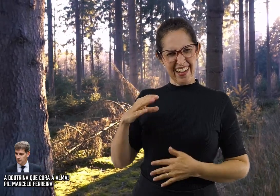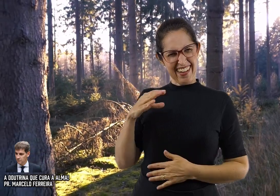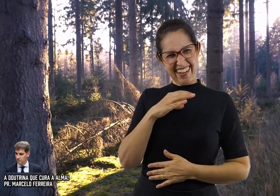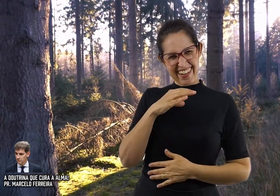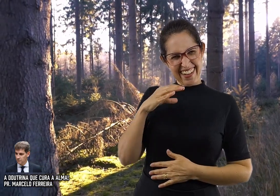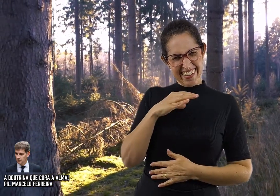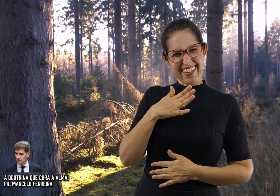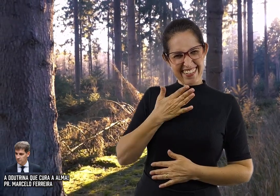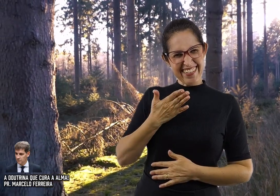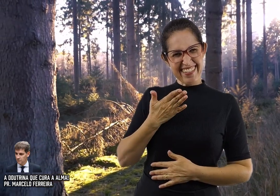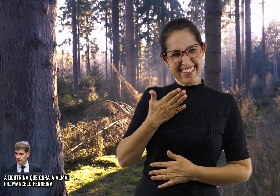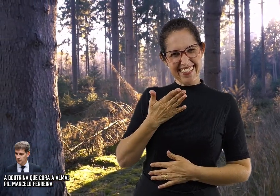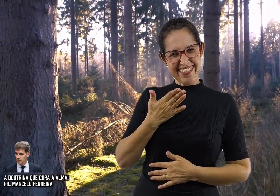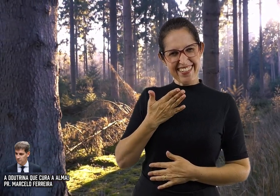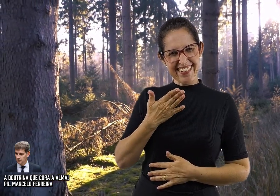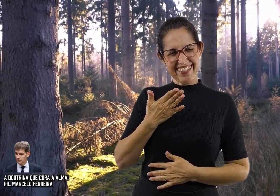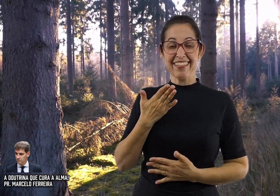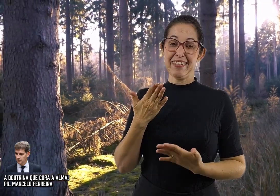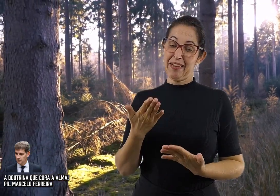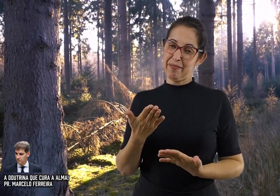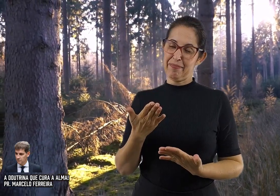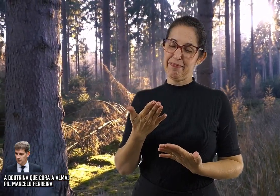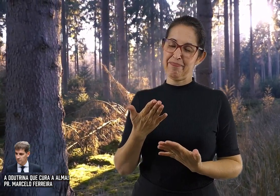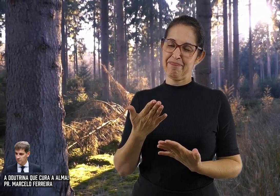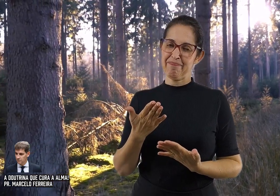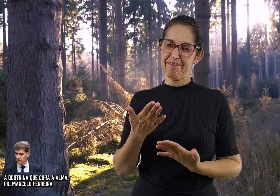O calor do corpo ressuscita.